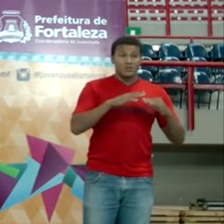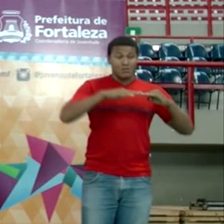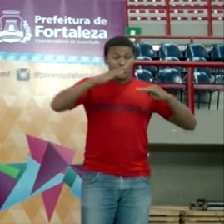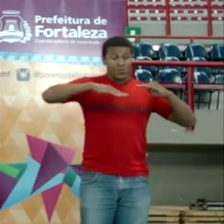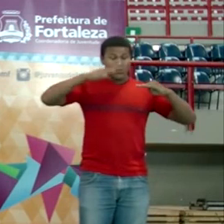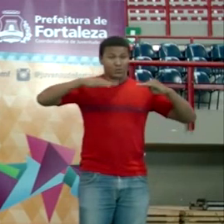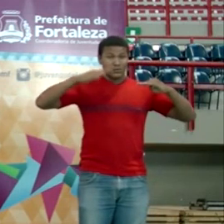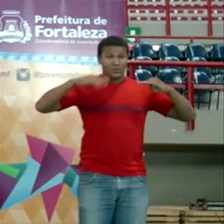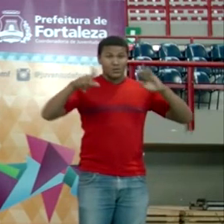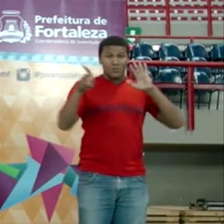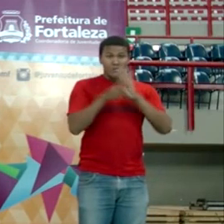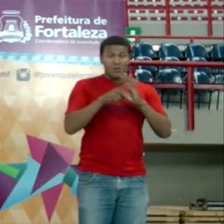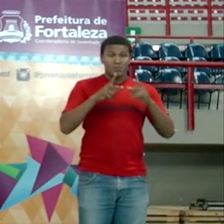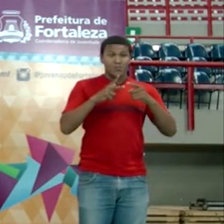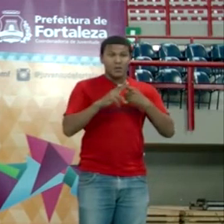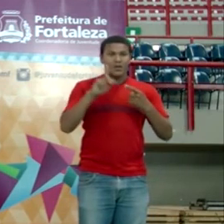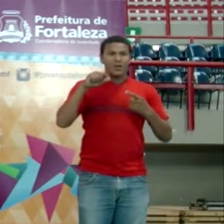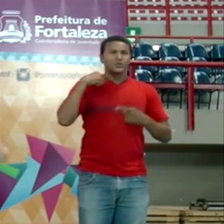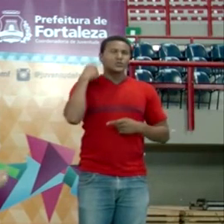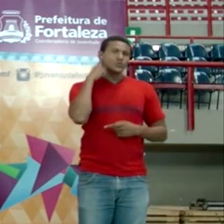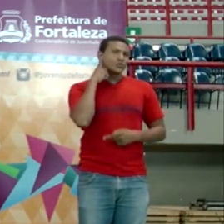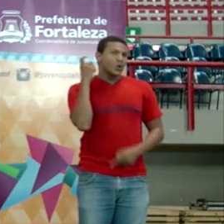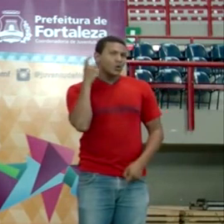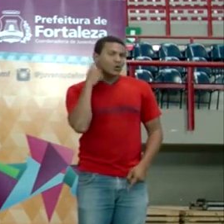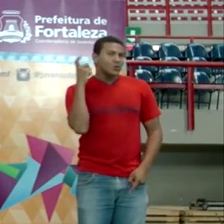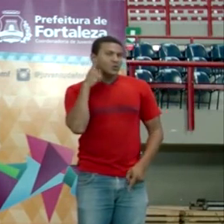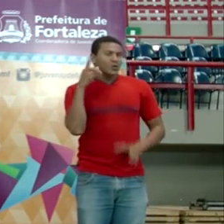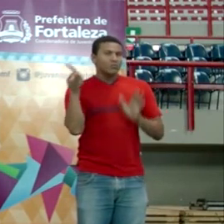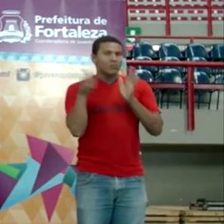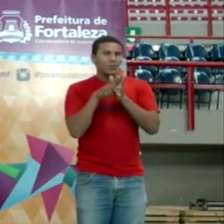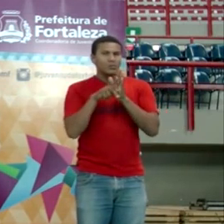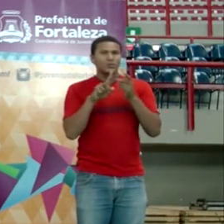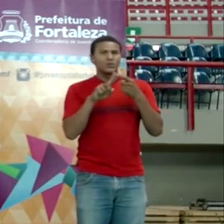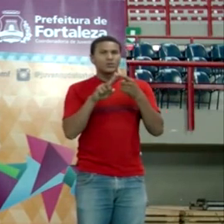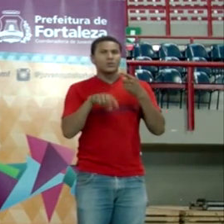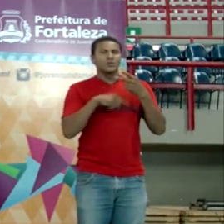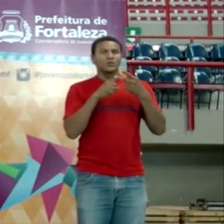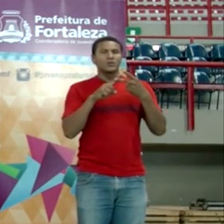mecânicas, como é o caso do som, e as